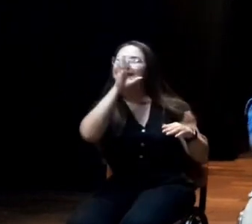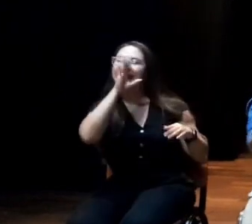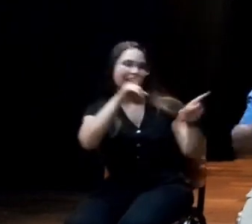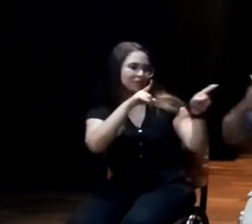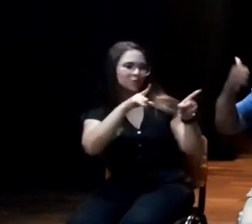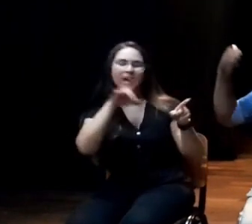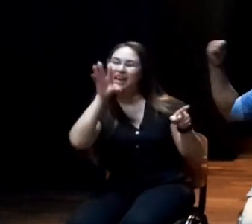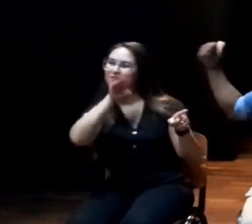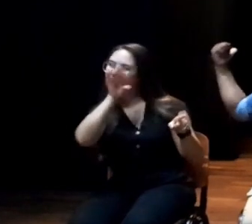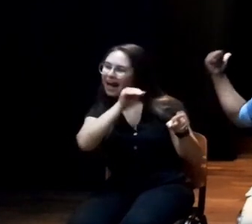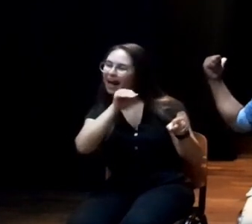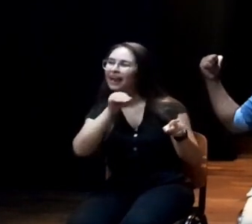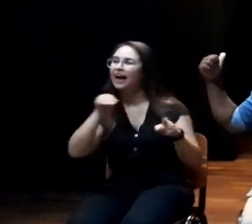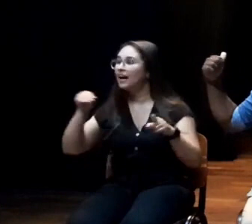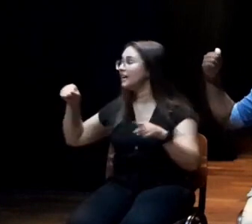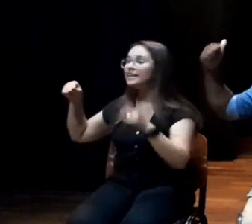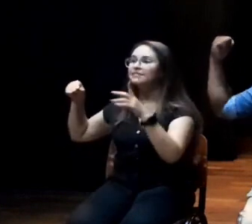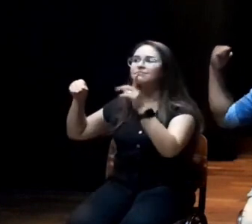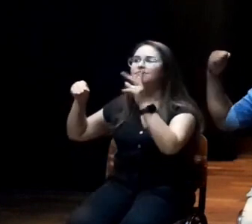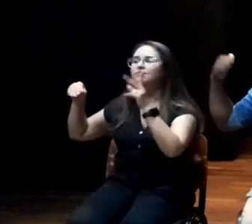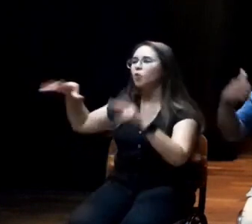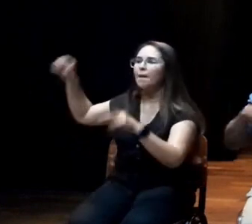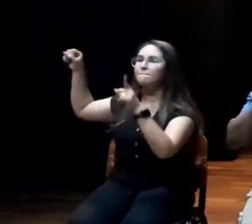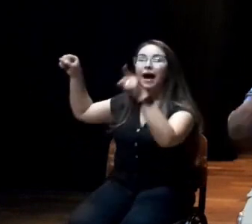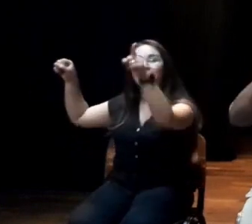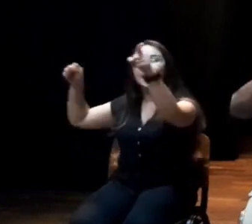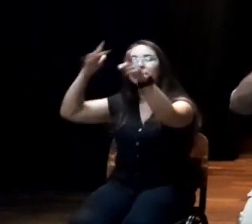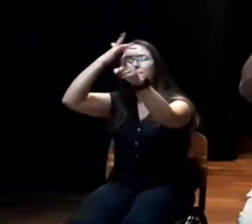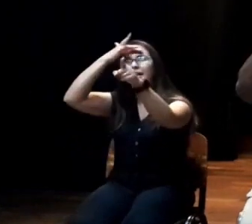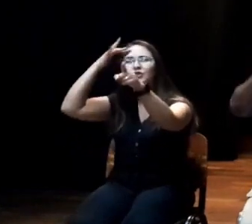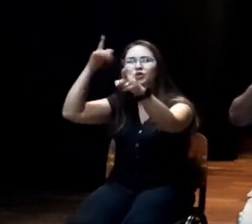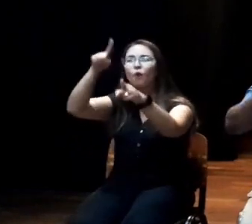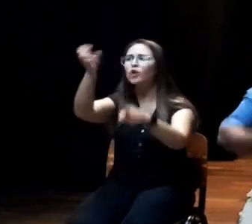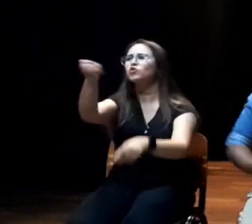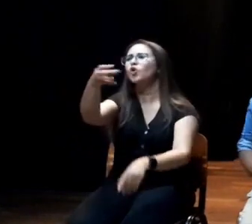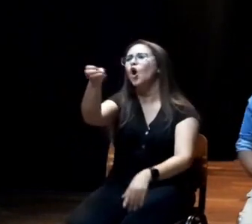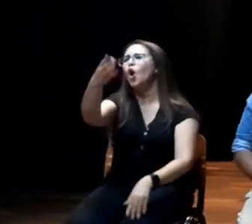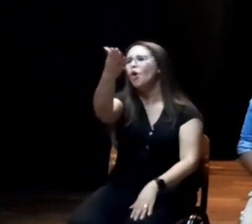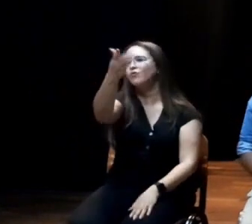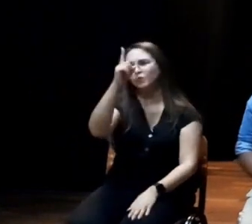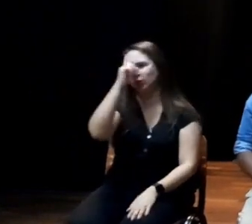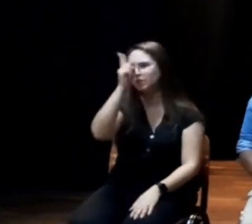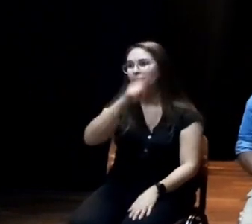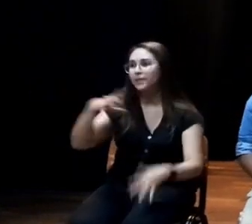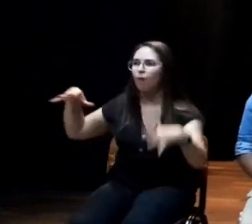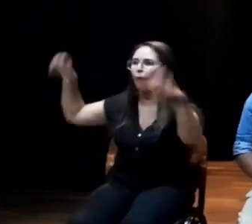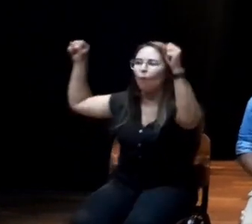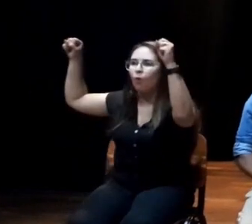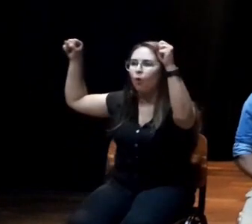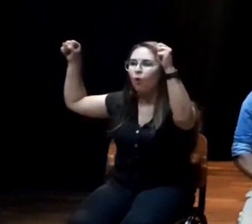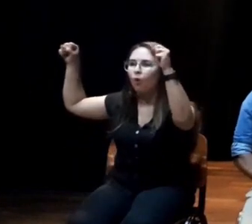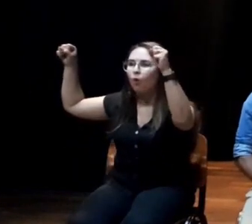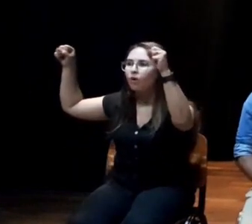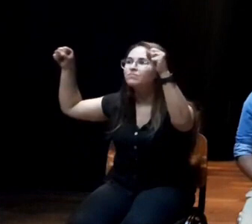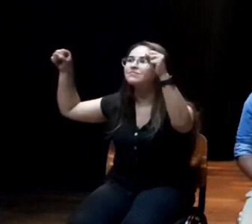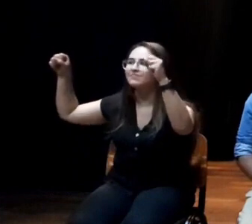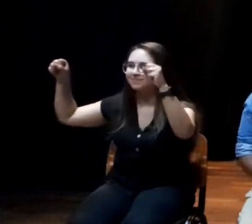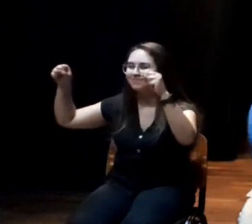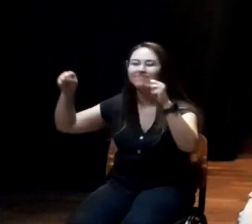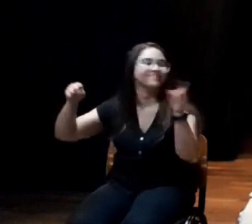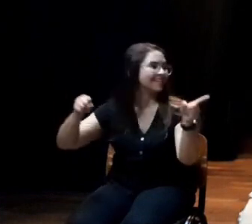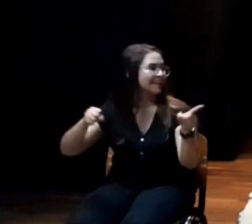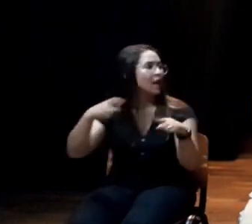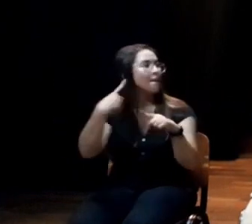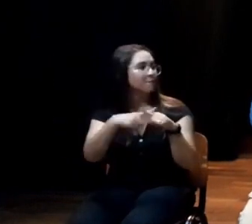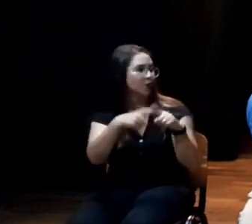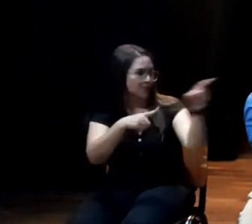que ele fala, não apago do intérprete, não. É porque o rapaz é um outro rapaz que estava operando a luz, entendeu? É porque